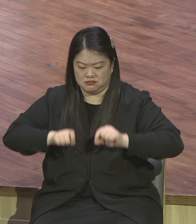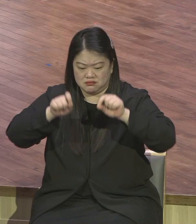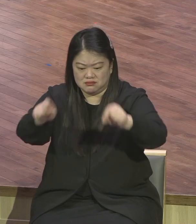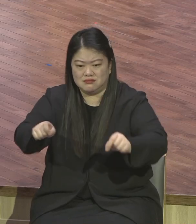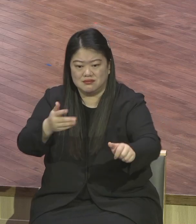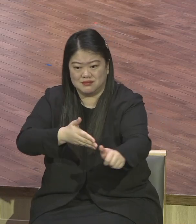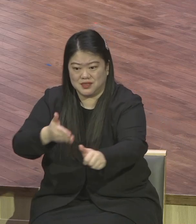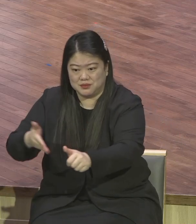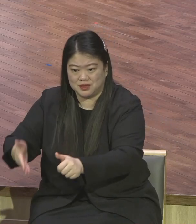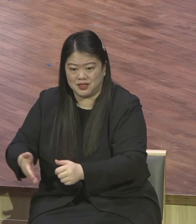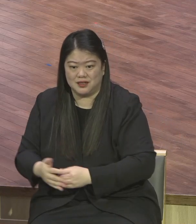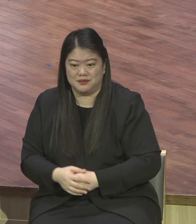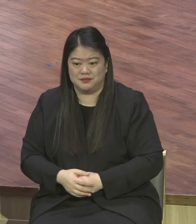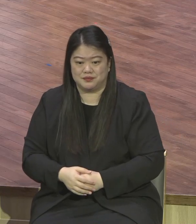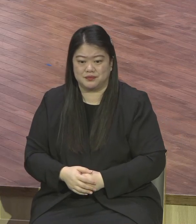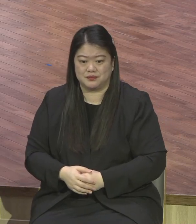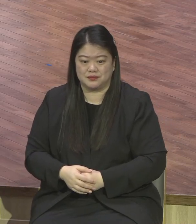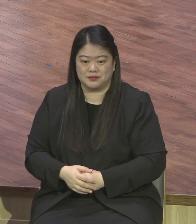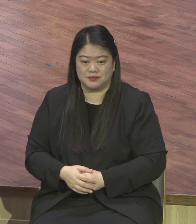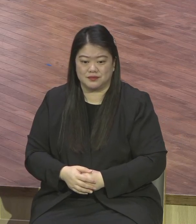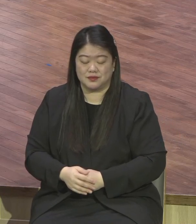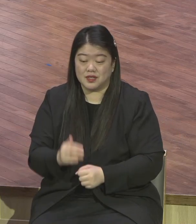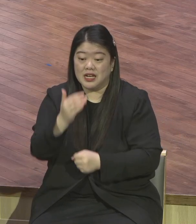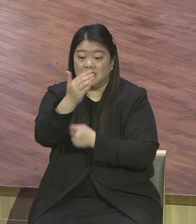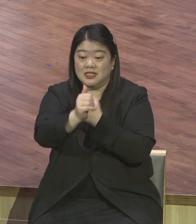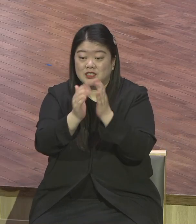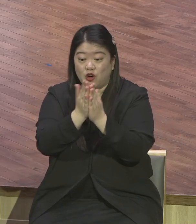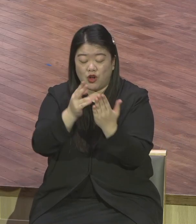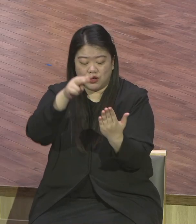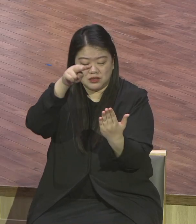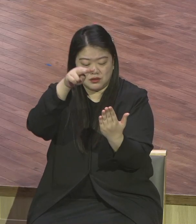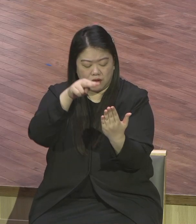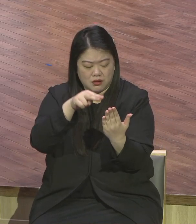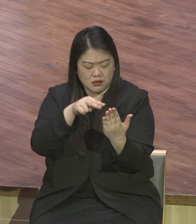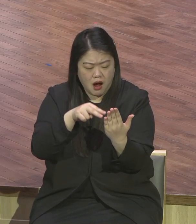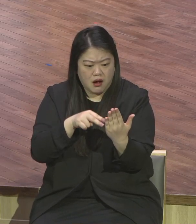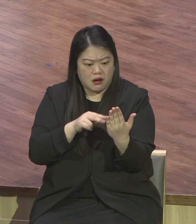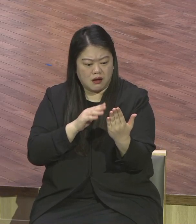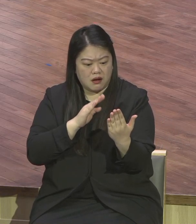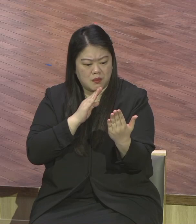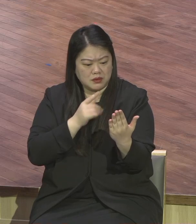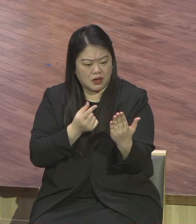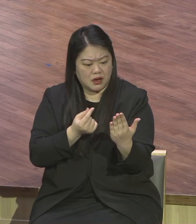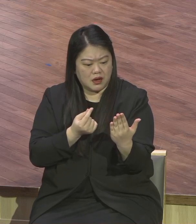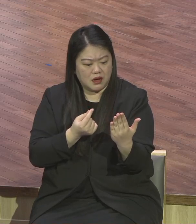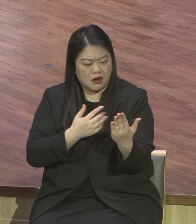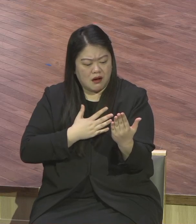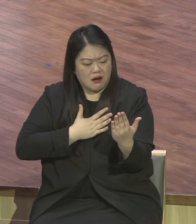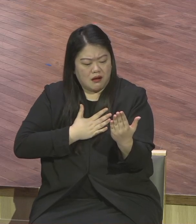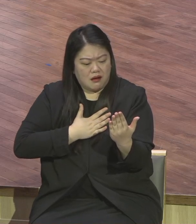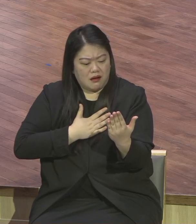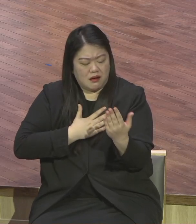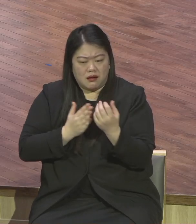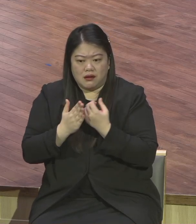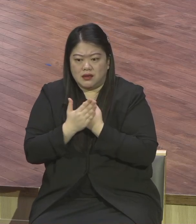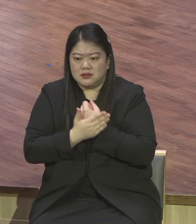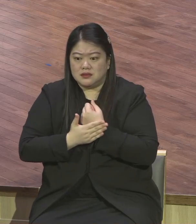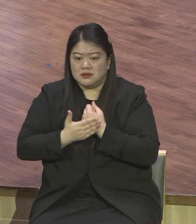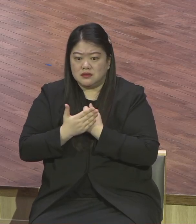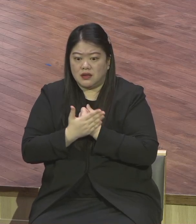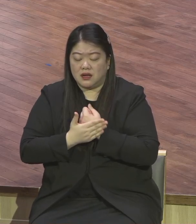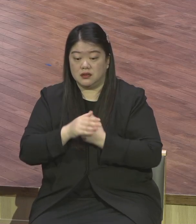하나님의 말씀이 내 삶을 터치하고 그것으로 인해서 내 삶이 변화와 성장을 체험하는 이